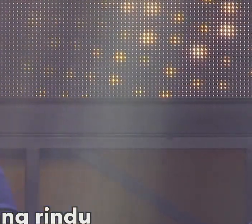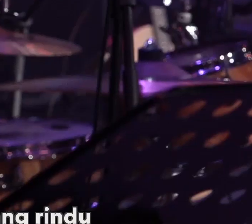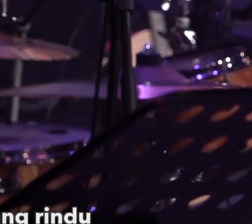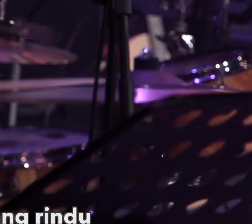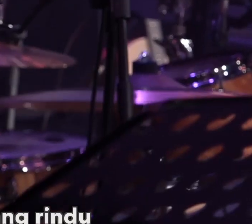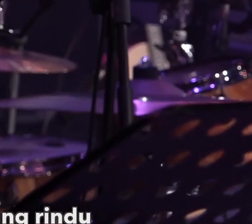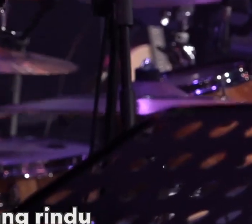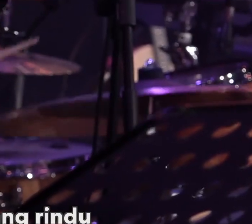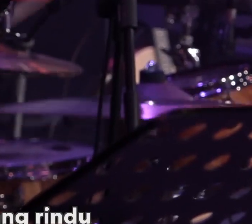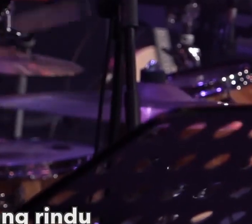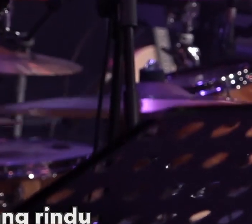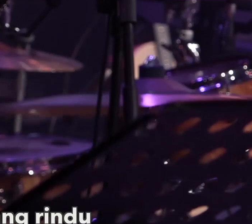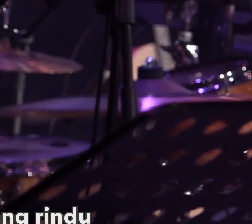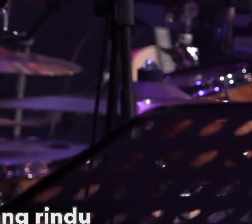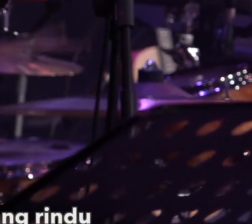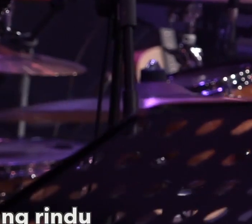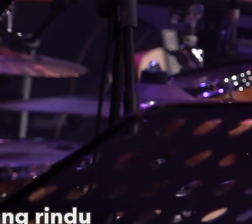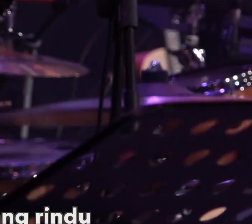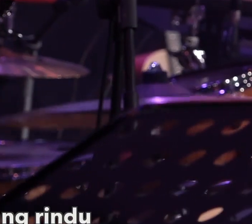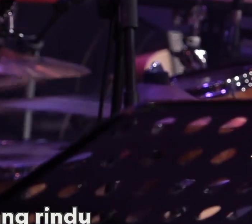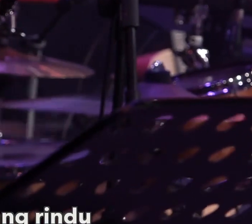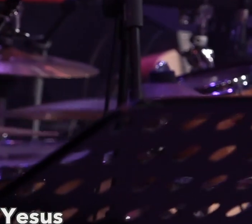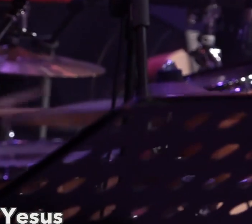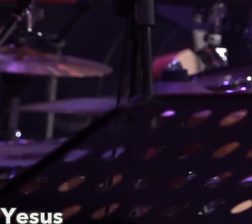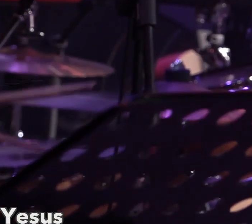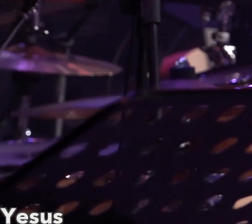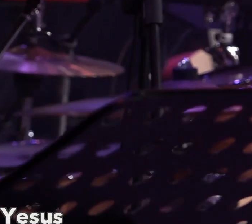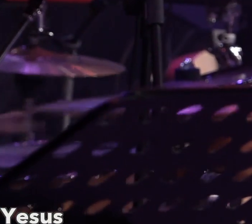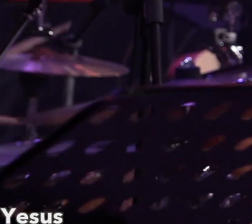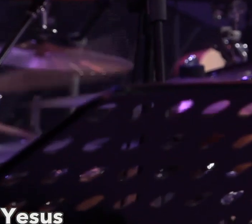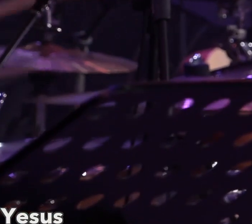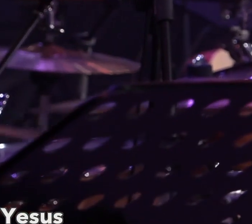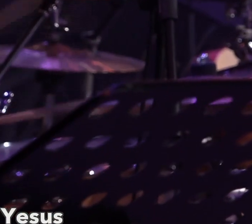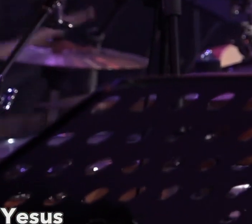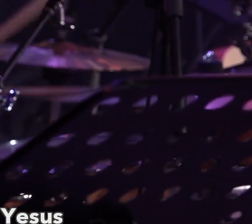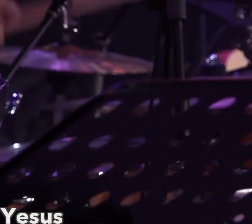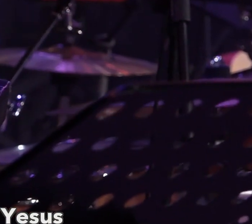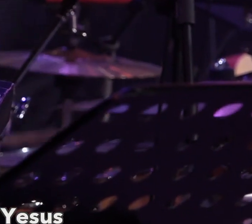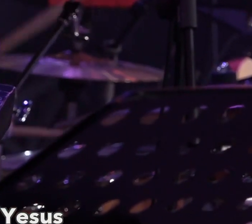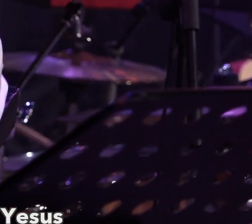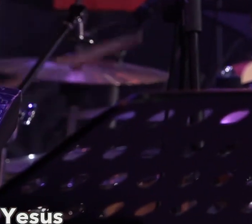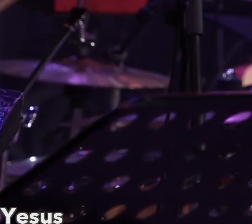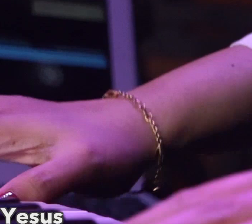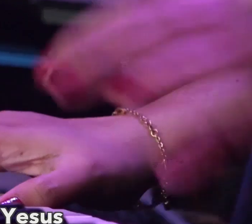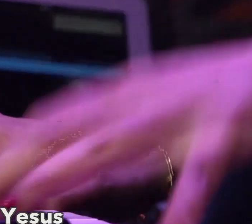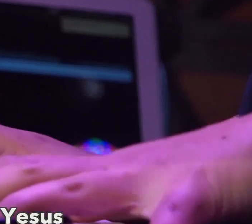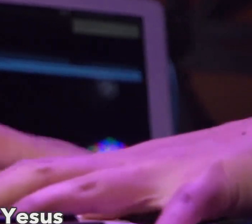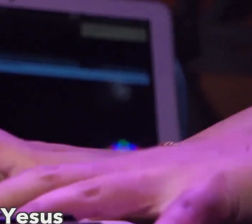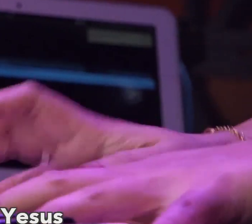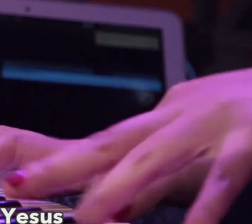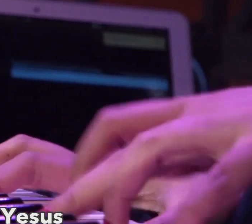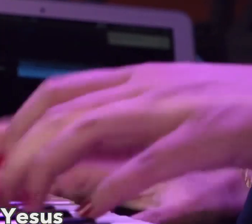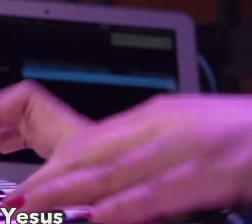Penuhi hati kami yang menyembah-Mu, Yesus, Tuhan.